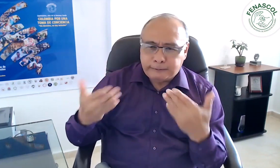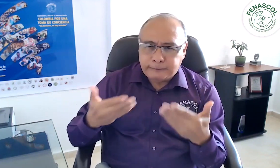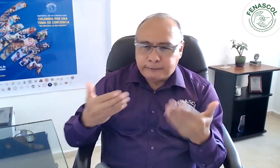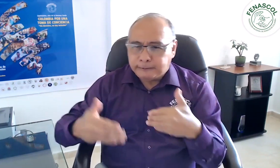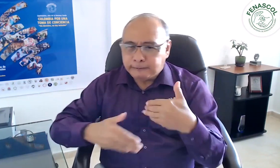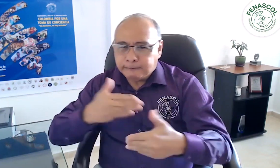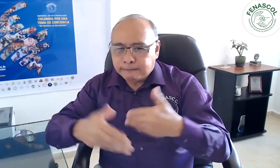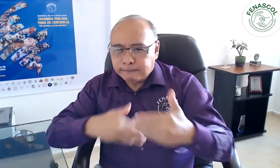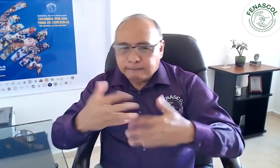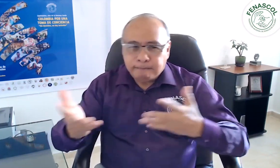una educación bilingüe?